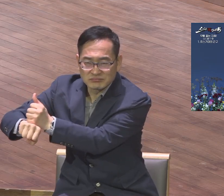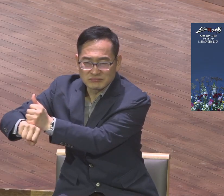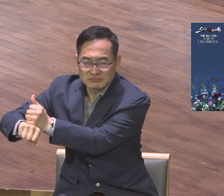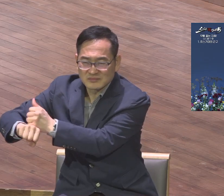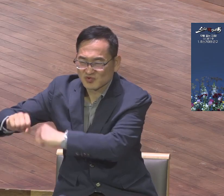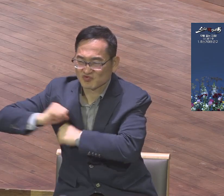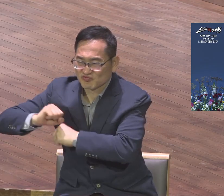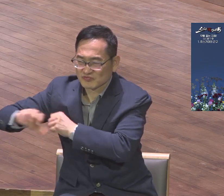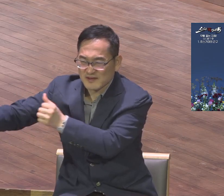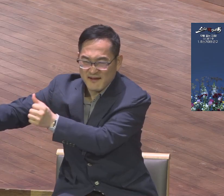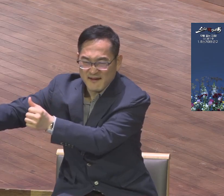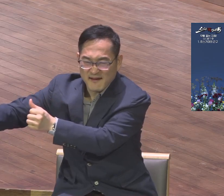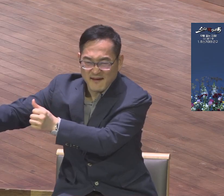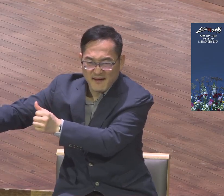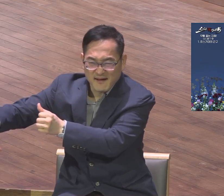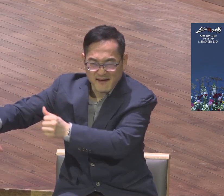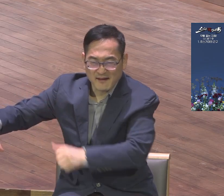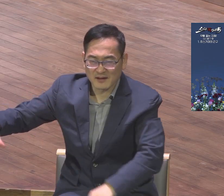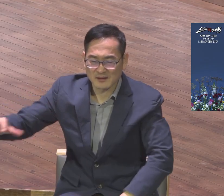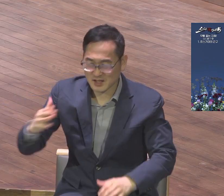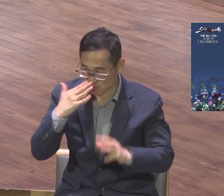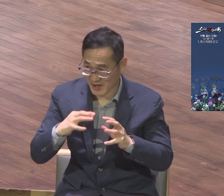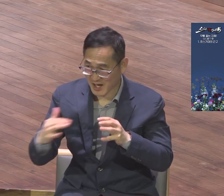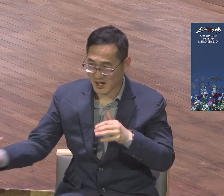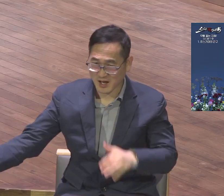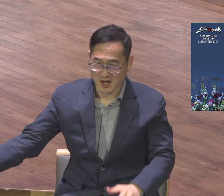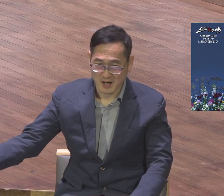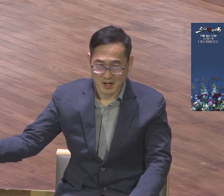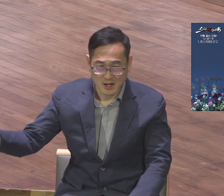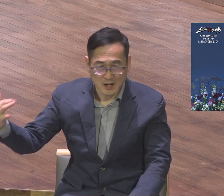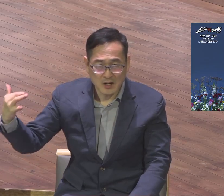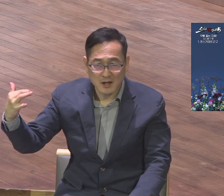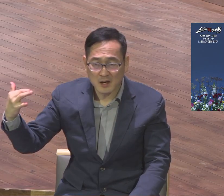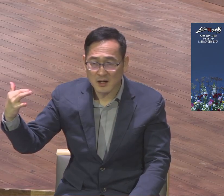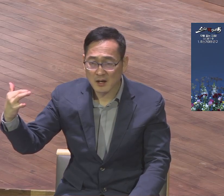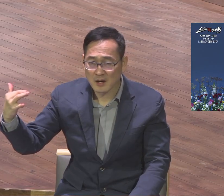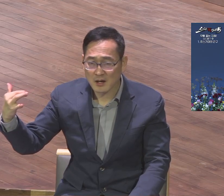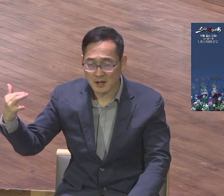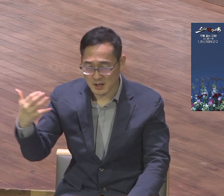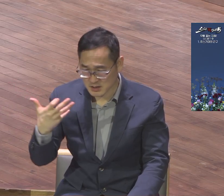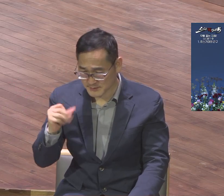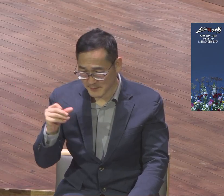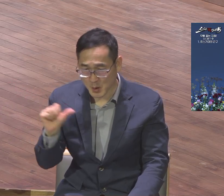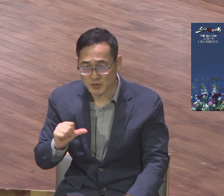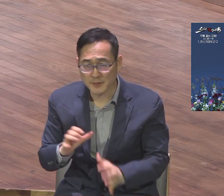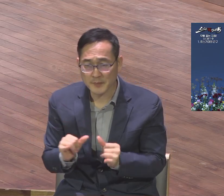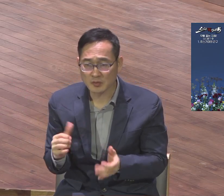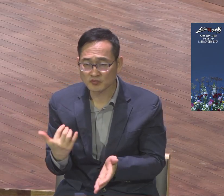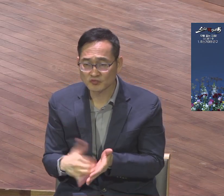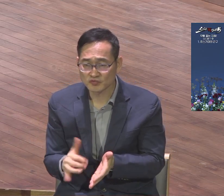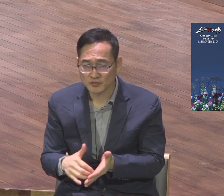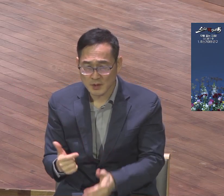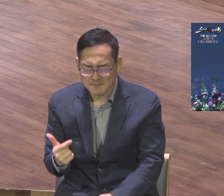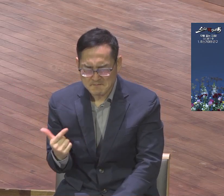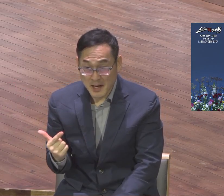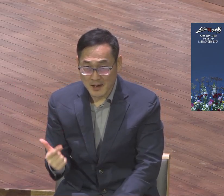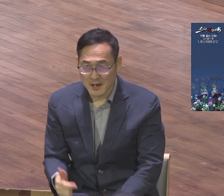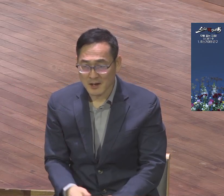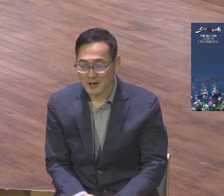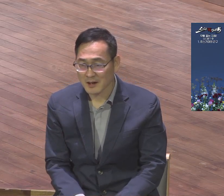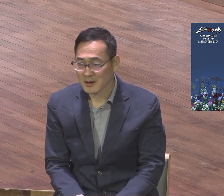데리고 이 지금 유다를 쳐들어왔어요. 18만 5천이면 요즘도 많지만은